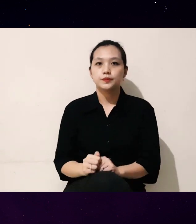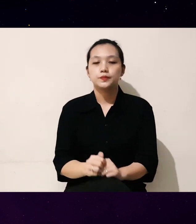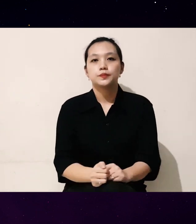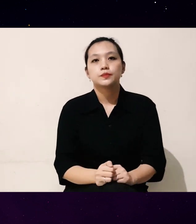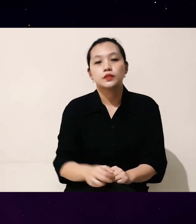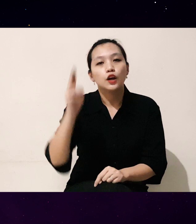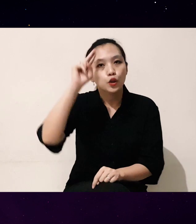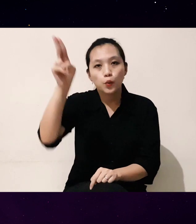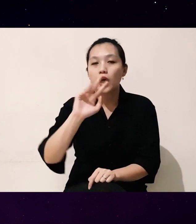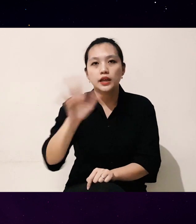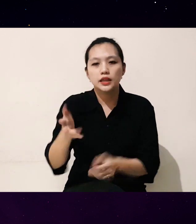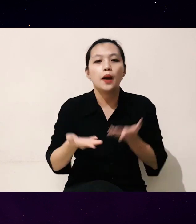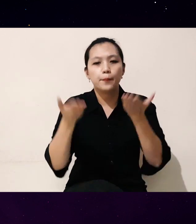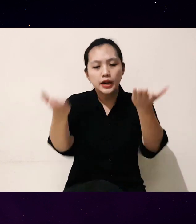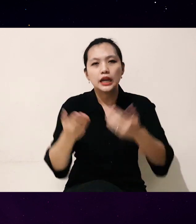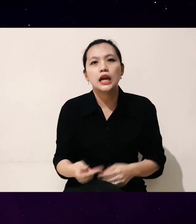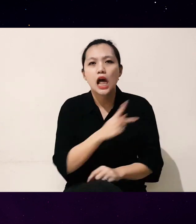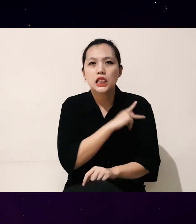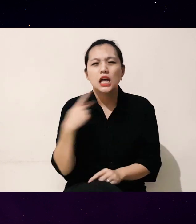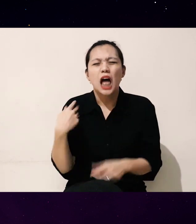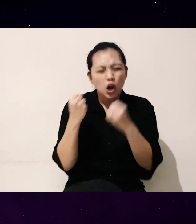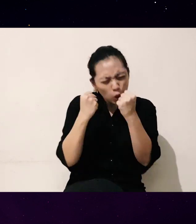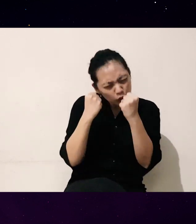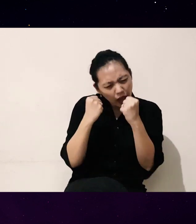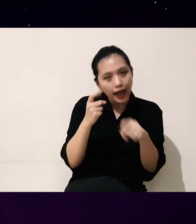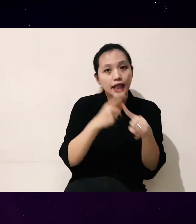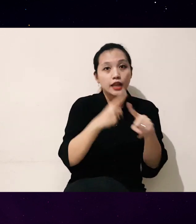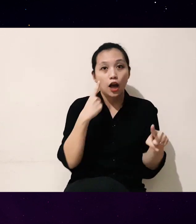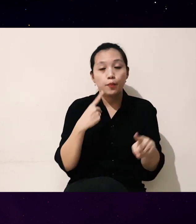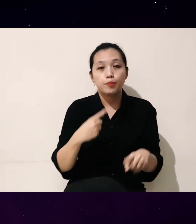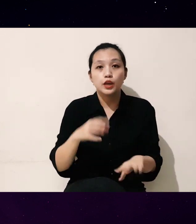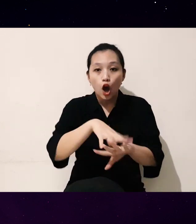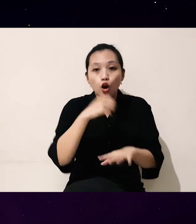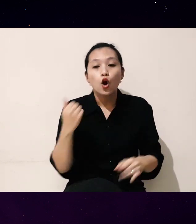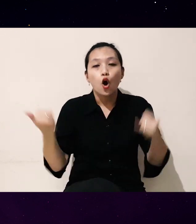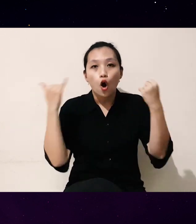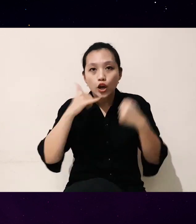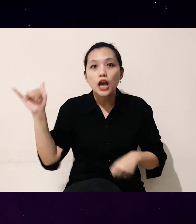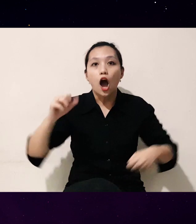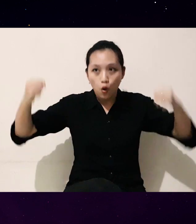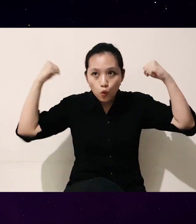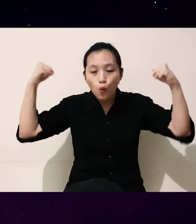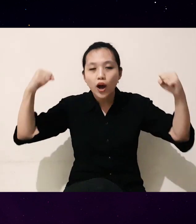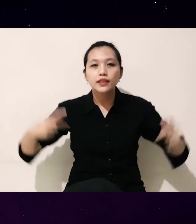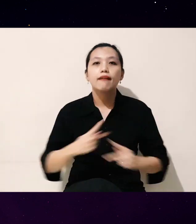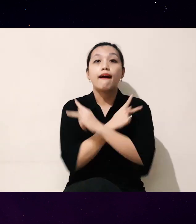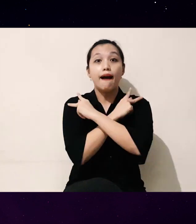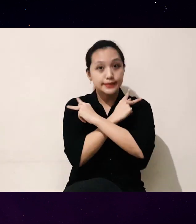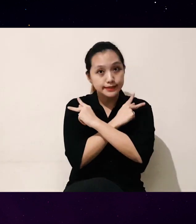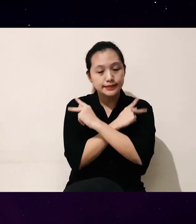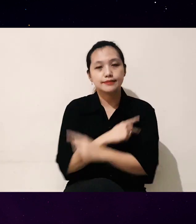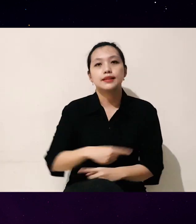Sebab Allah memberikan kepada kita bukan roh ketakutan, melainkan roh yang membangkitkan